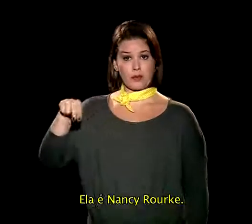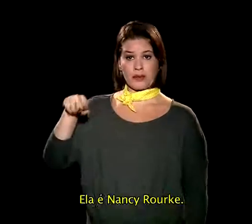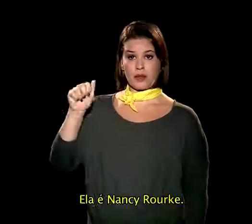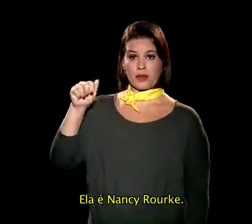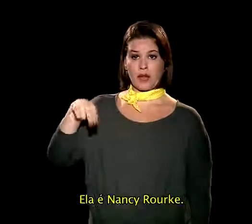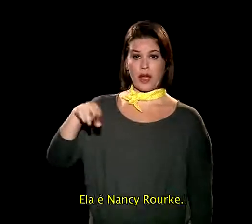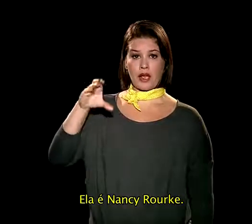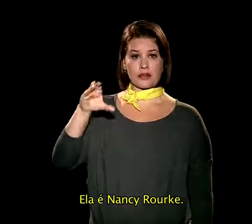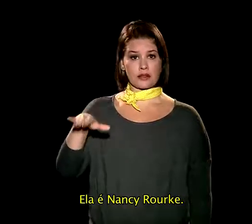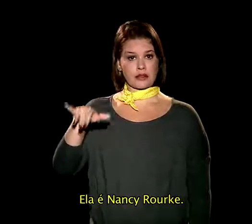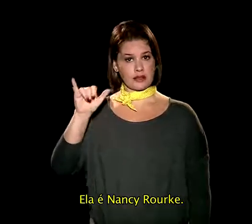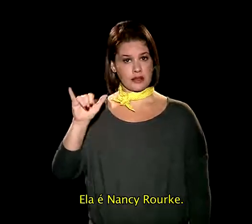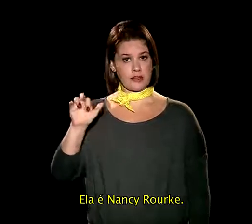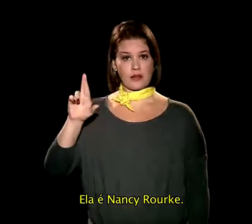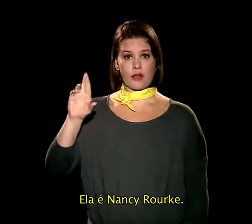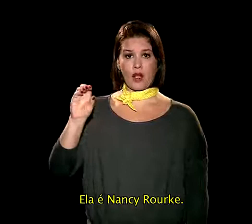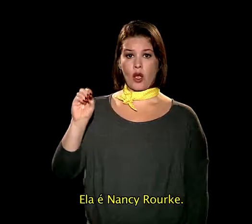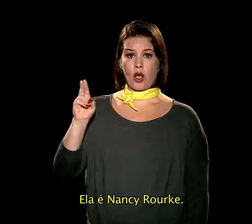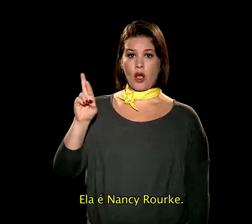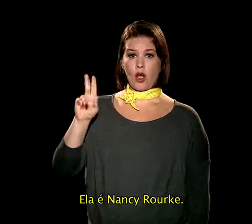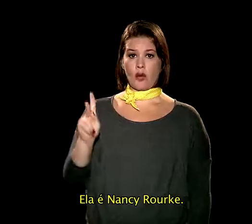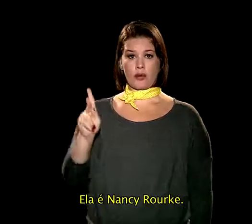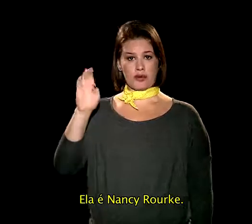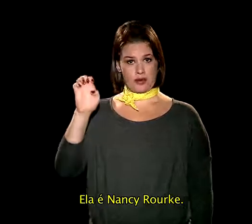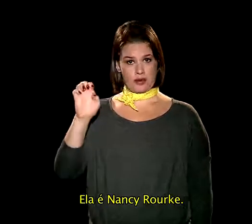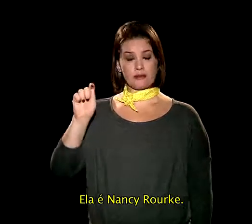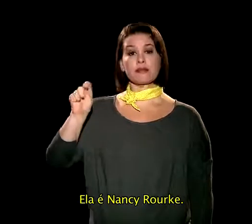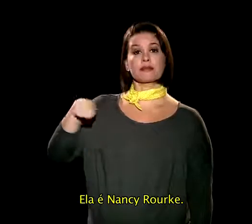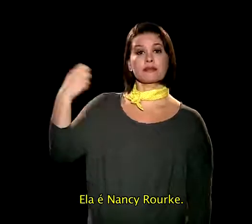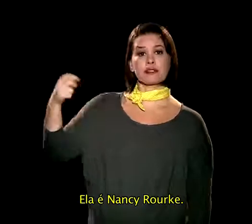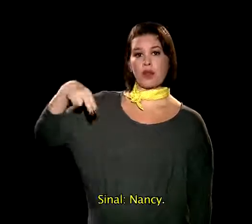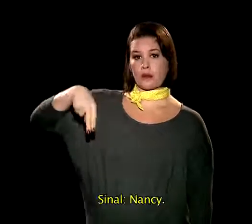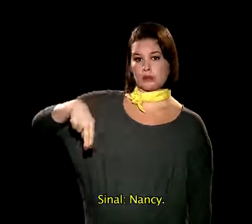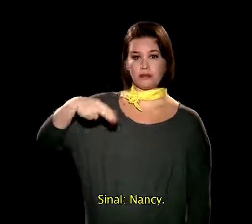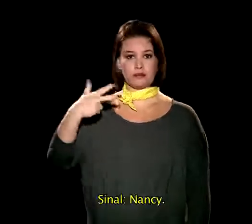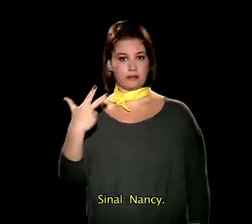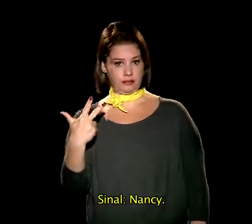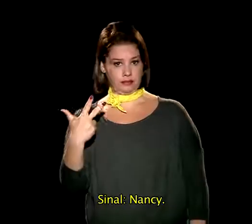é Nancy Hark. Sinal Nancy.